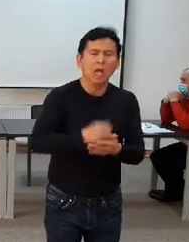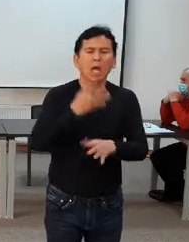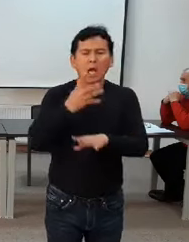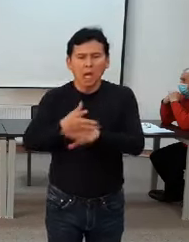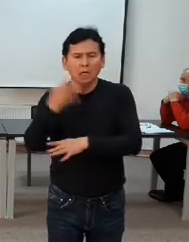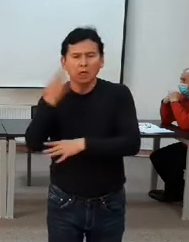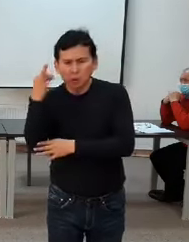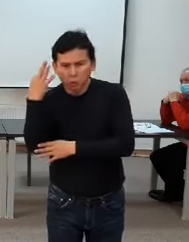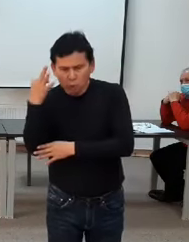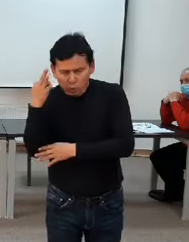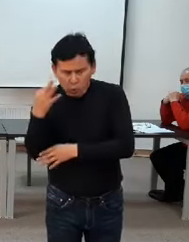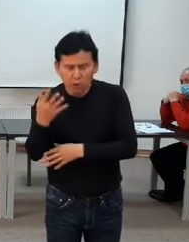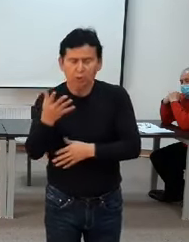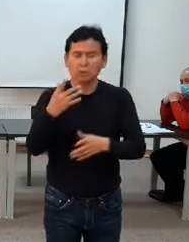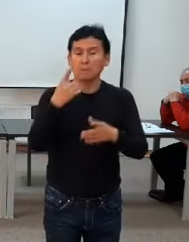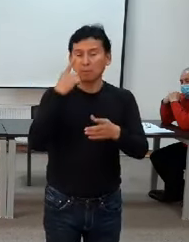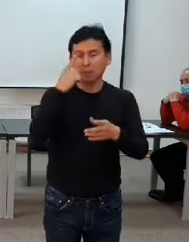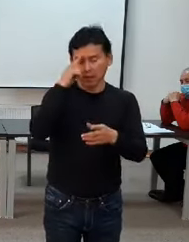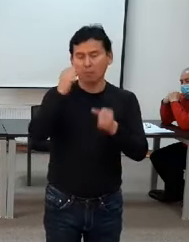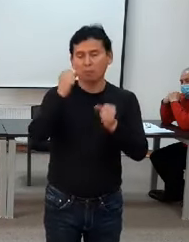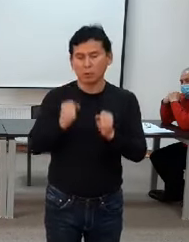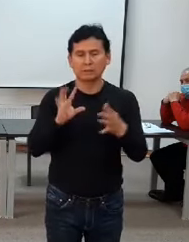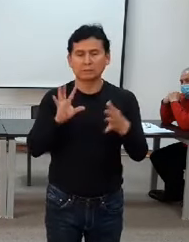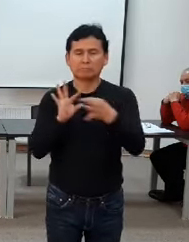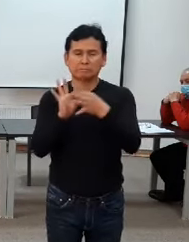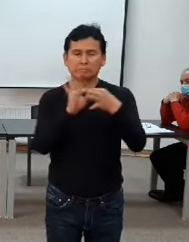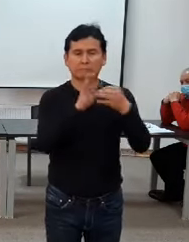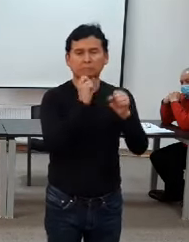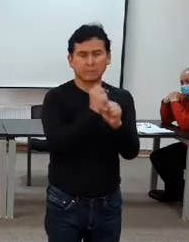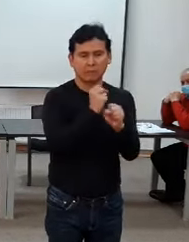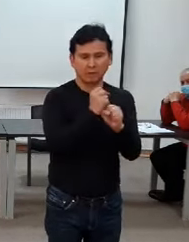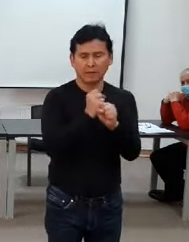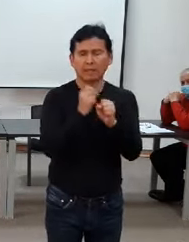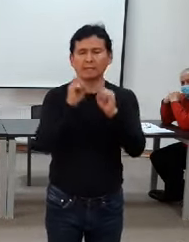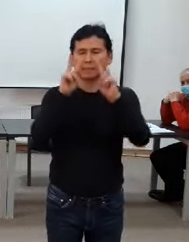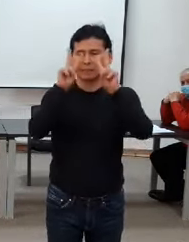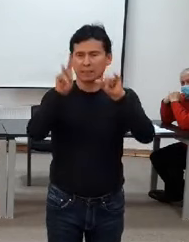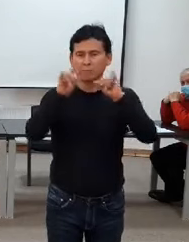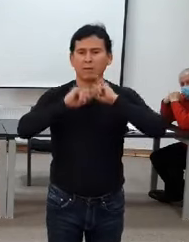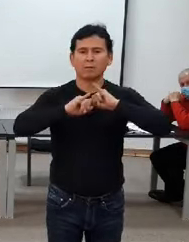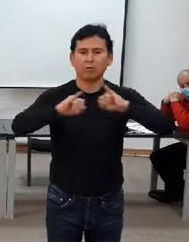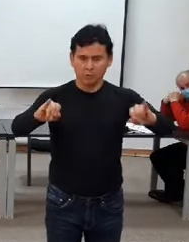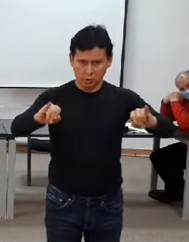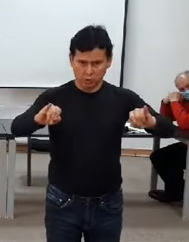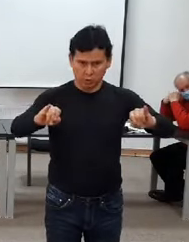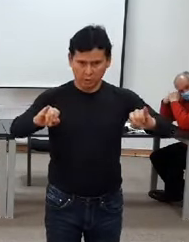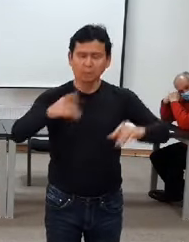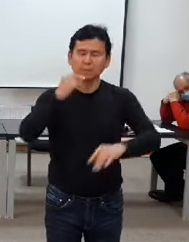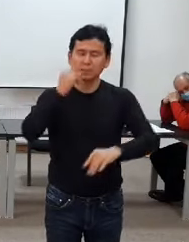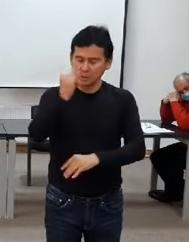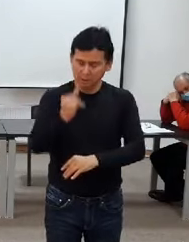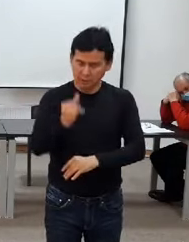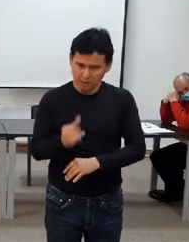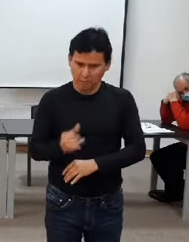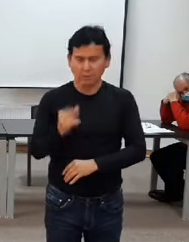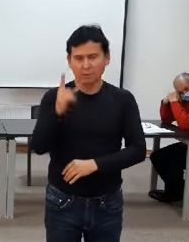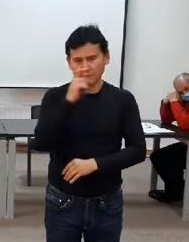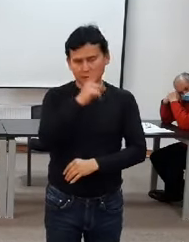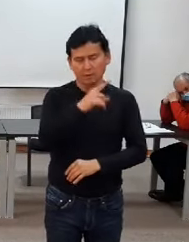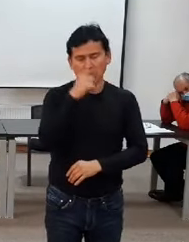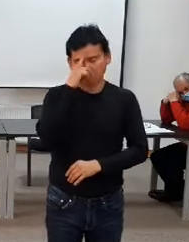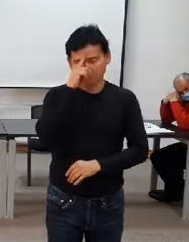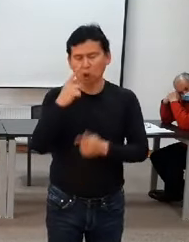reuniones con los gremios, etcétera, para poder trabajar en conjunto respecto a las bajadas de información que siempre han sido muy dificultosas, pero